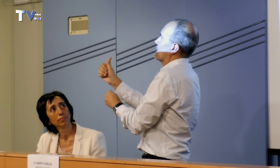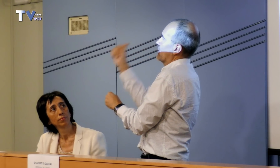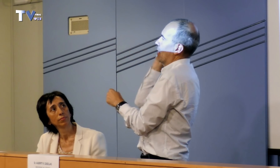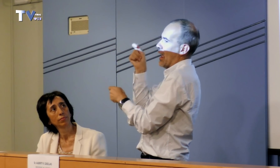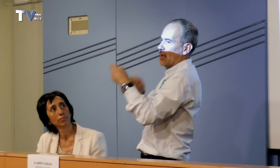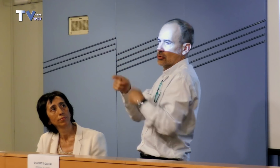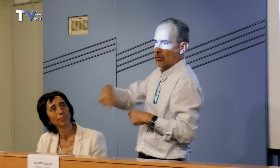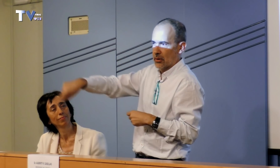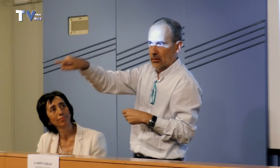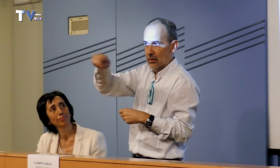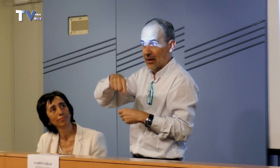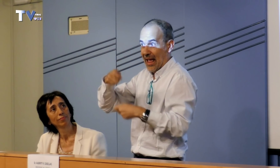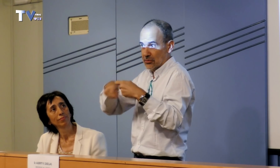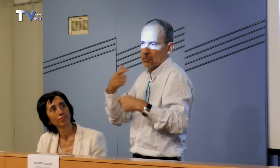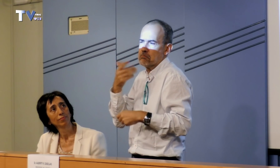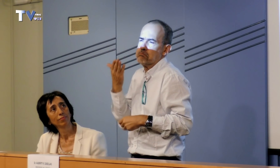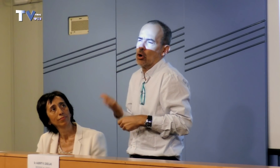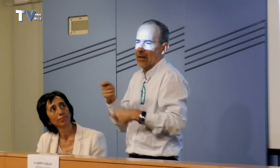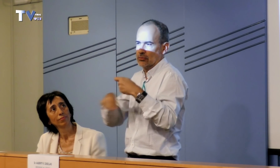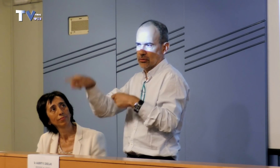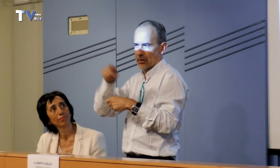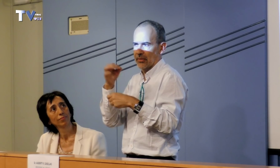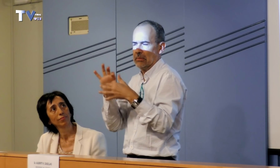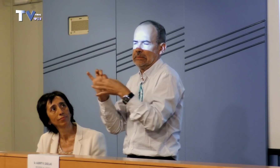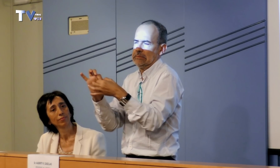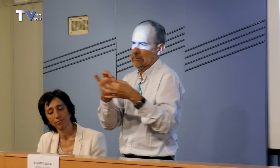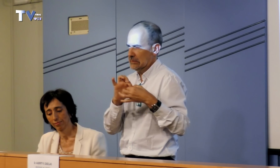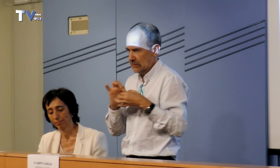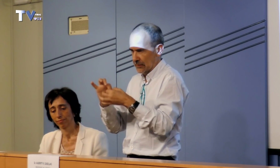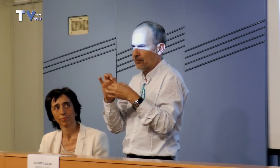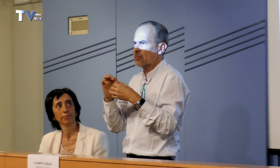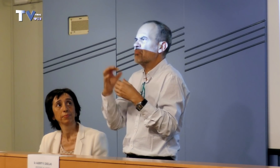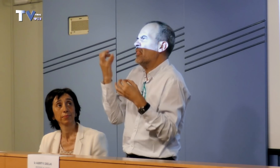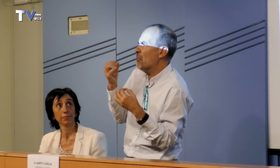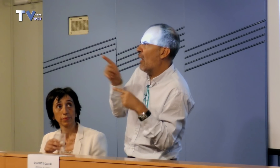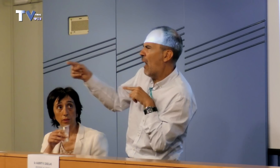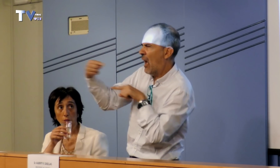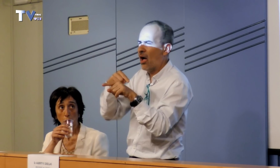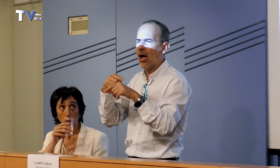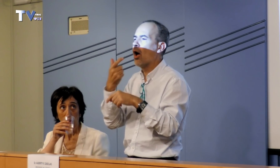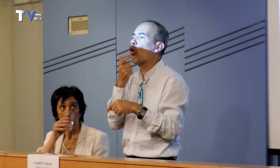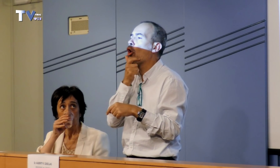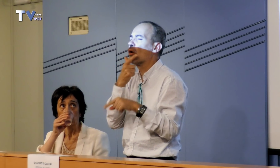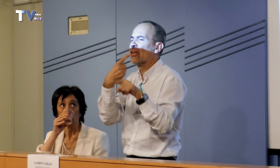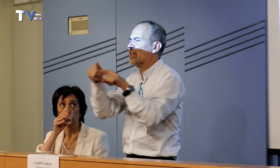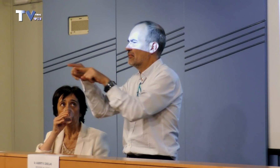funciona, treballa gràcies a vosaltres, a les associacions i a les persones. És important aquesta unió, aquesta